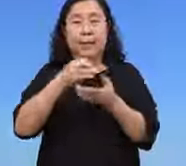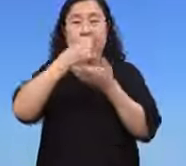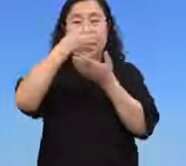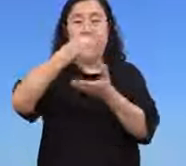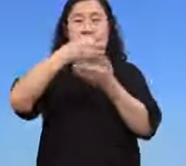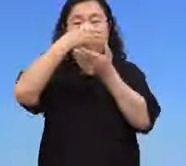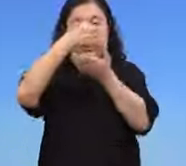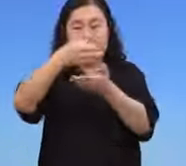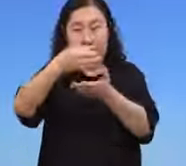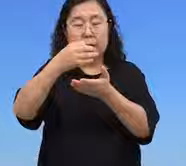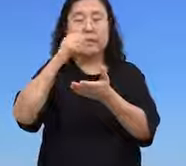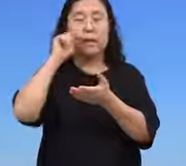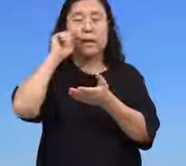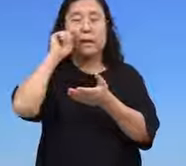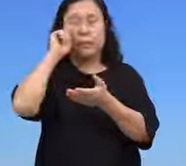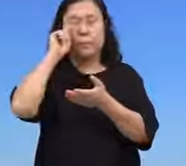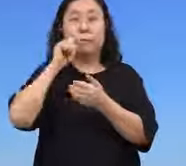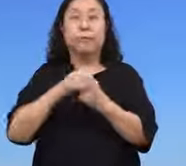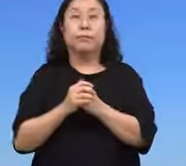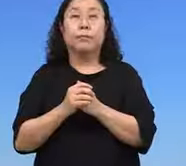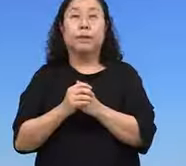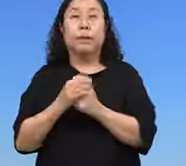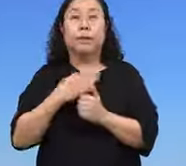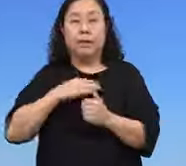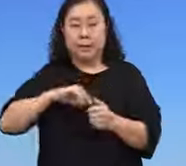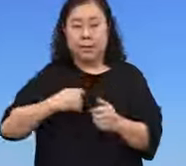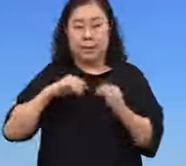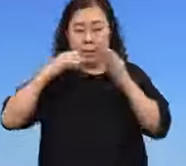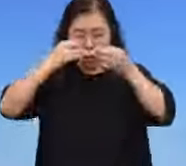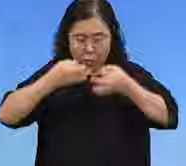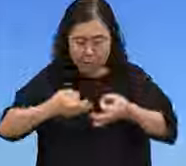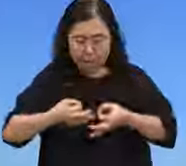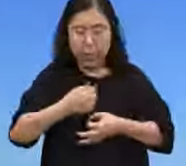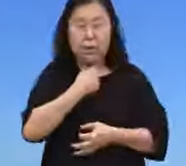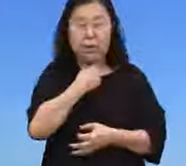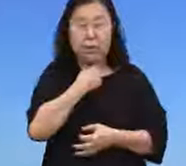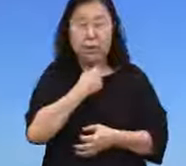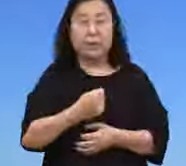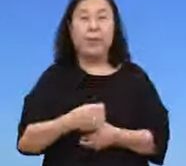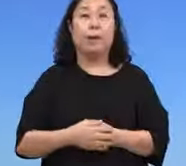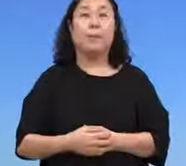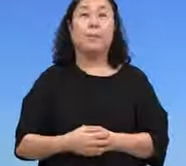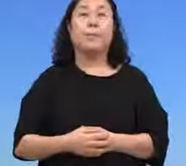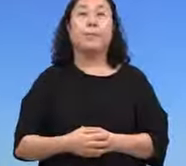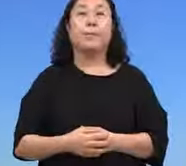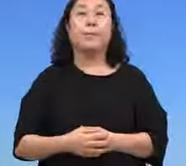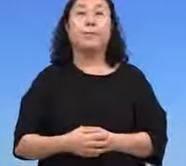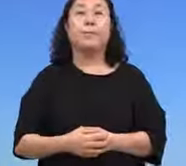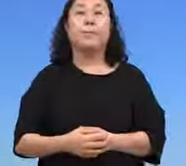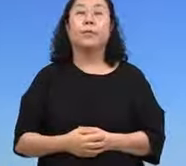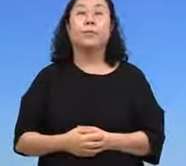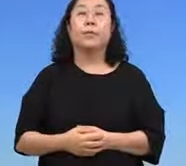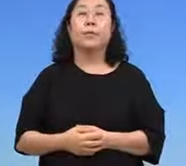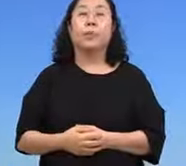우리 함께 이 찬양을 하나님께 올려드리면서 우리 자신을 돌아보기 원합니다.